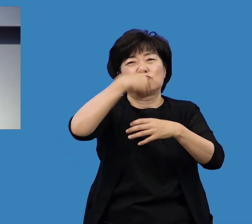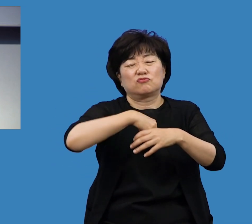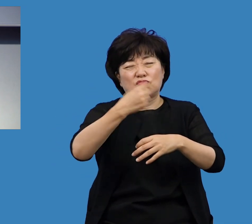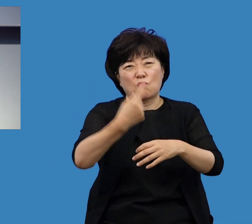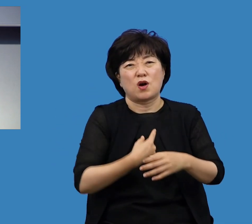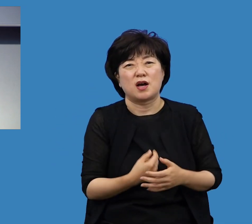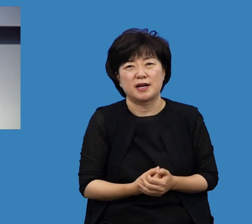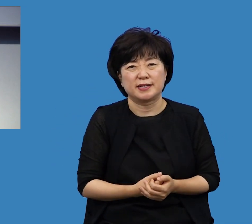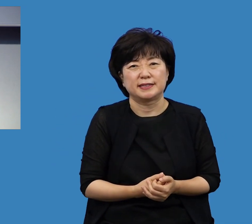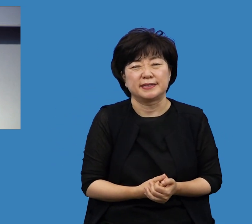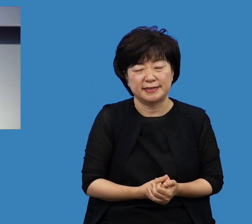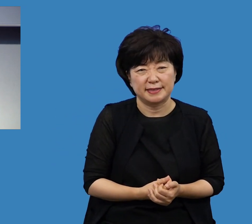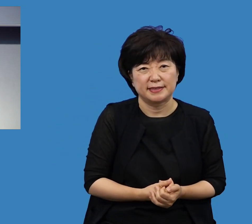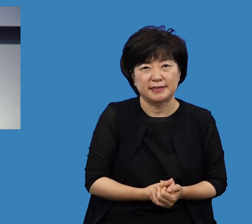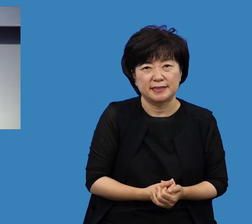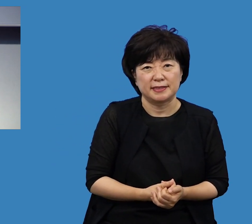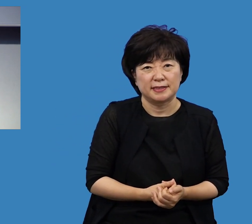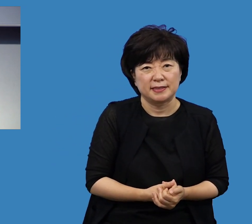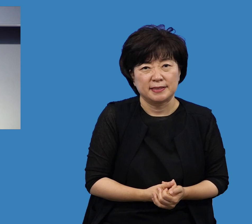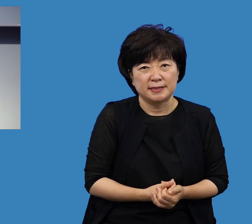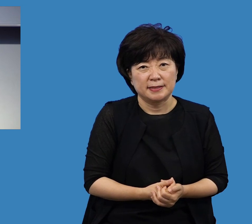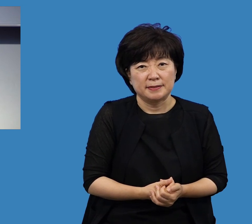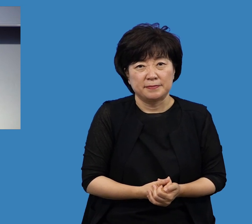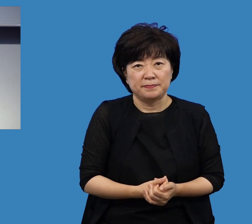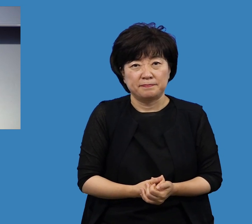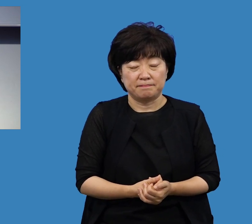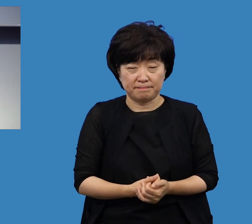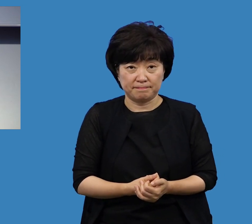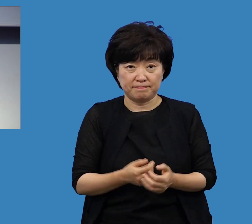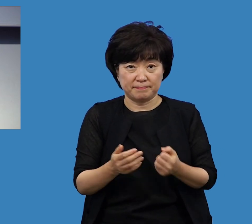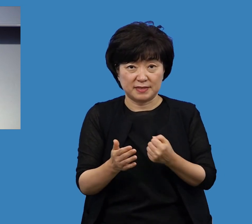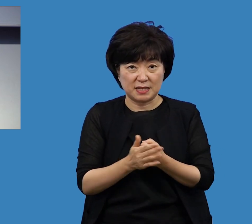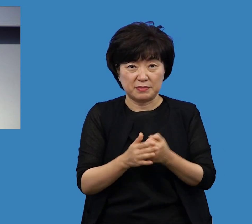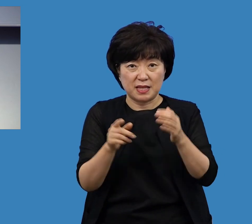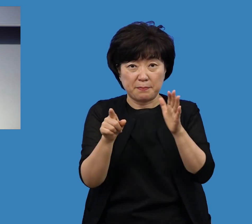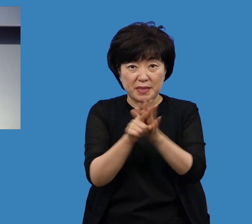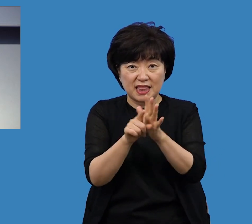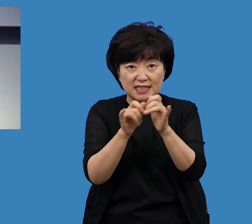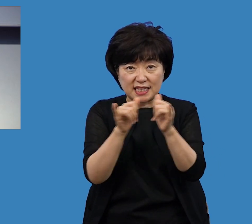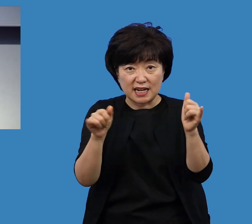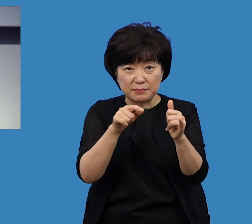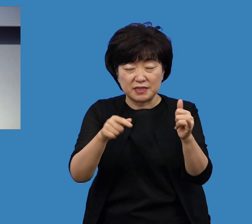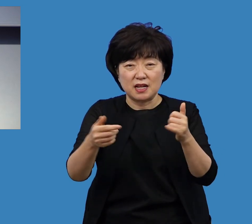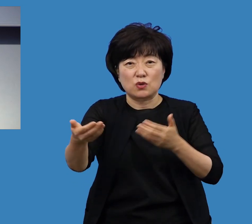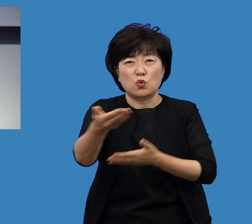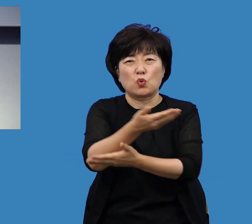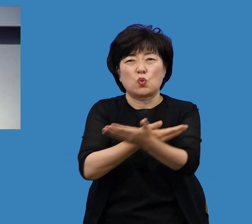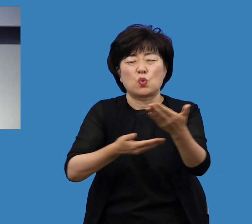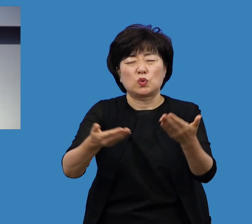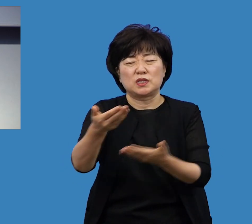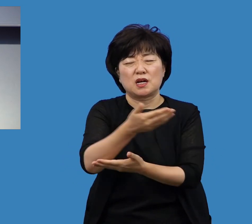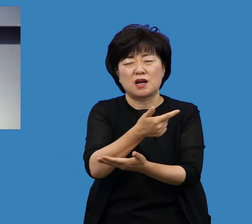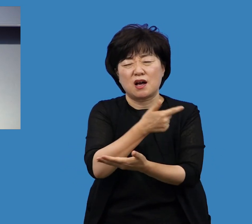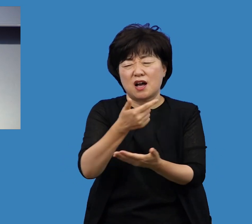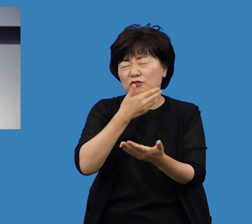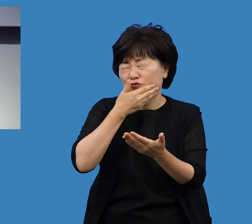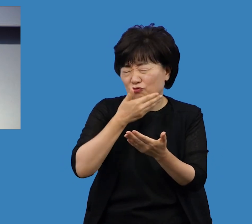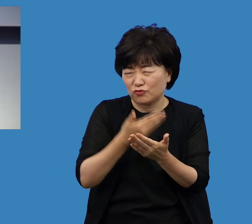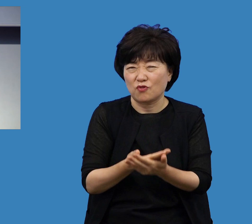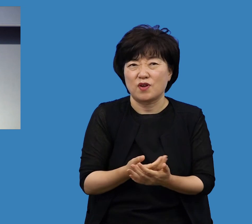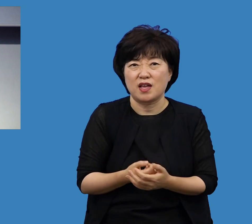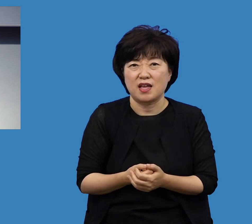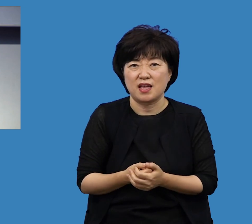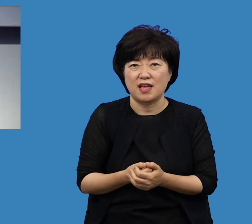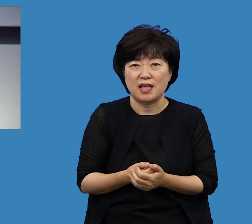들어오는 거야. 네? 그래서 여러분, 믿는 사람들의 교제가요, 너무너무 중요한 거예요.